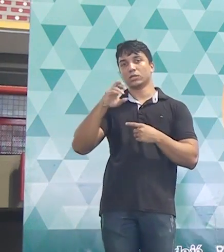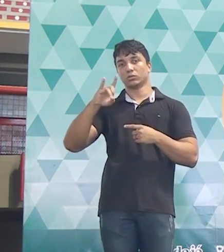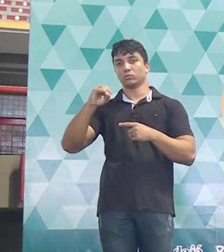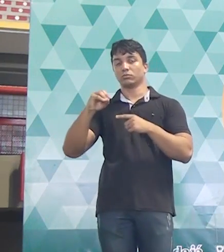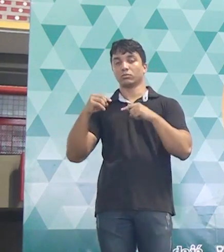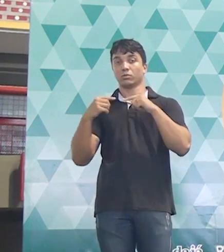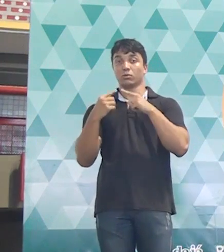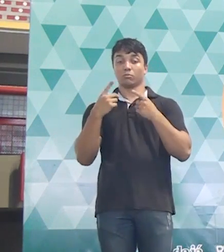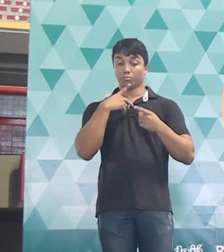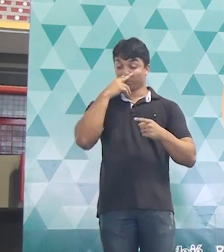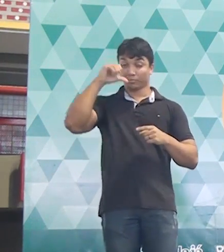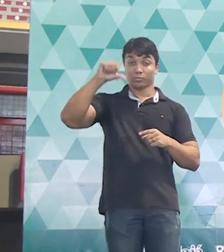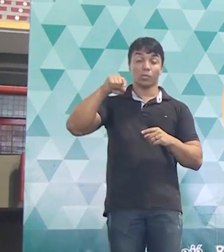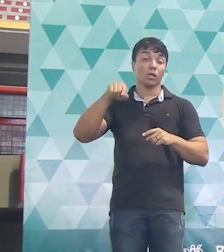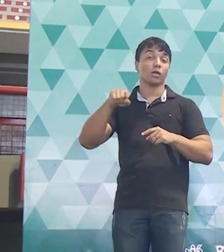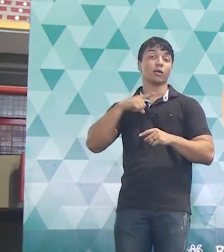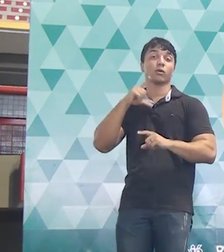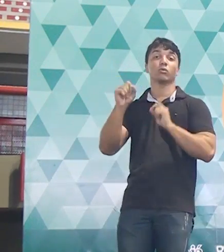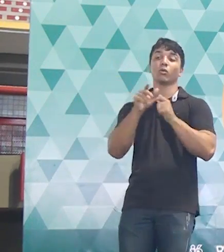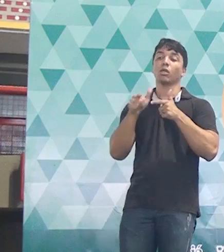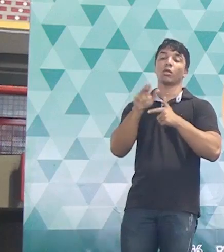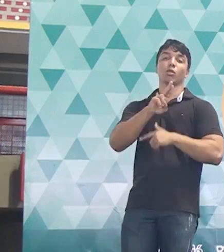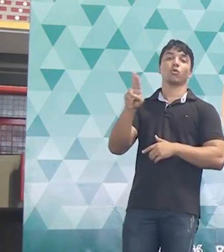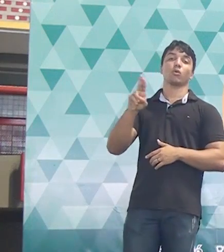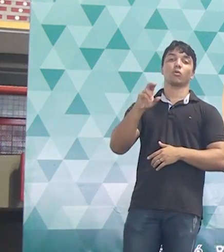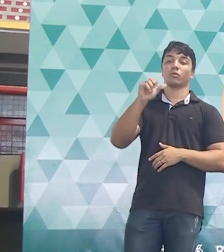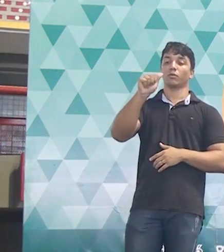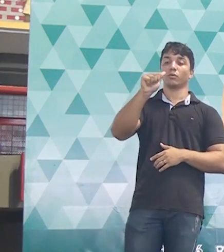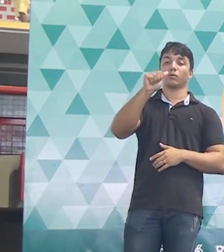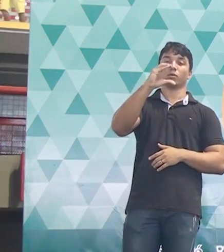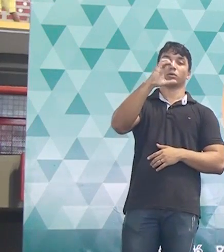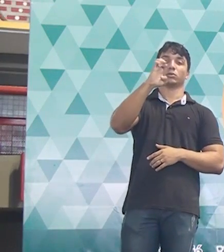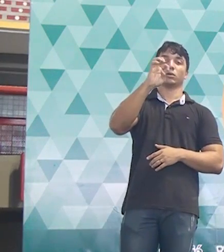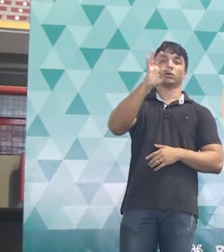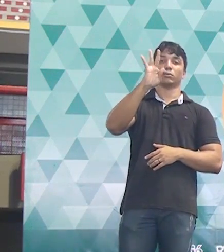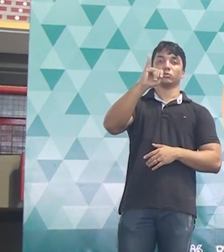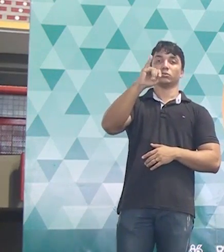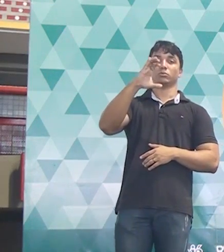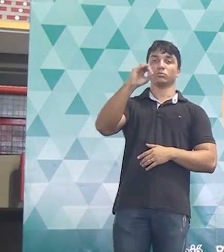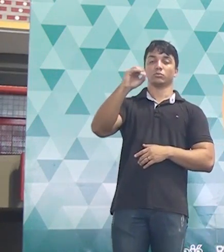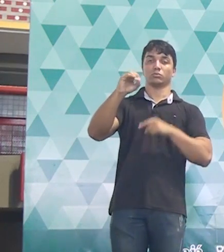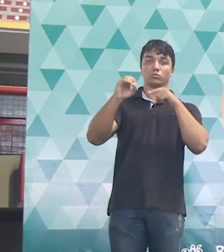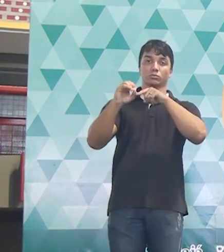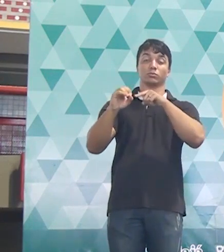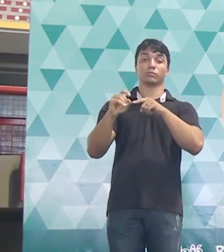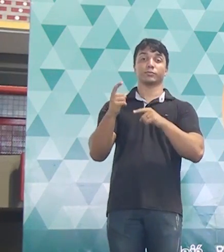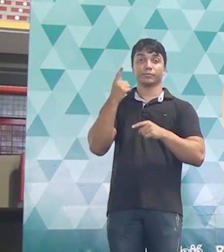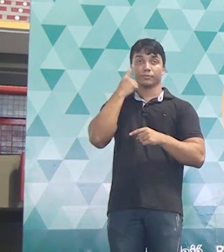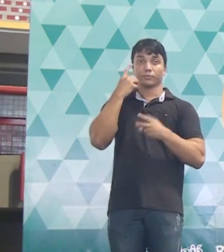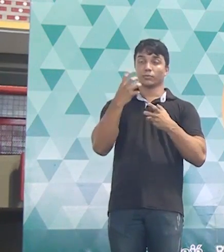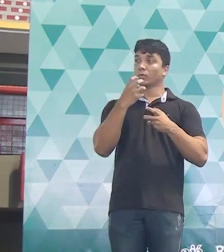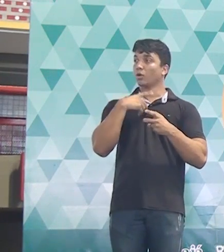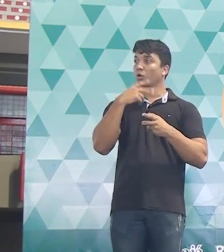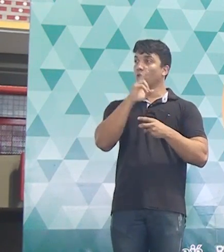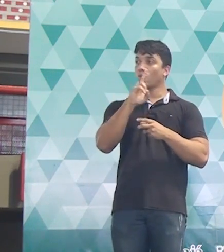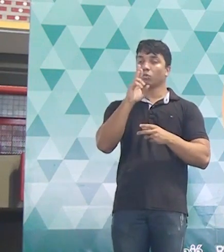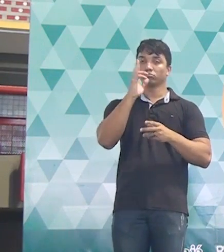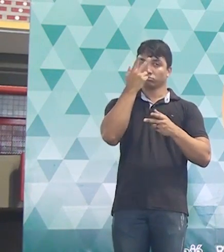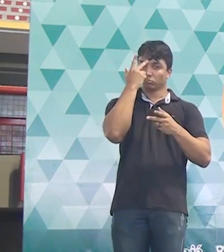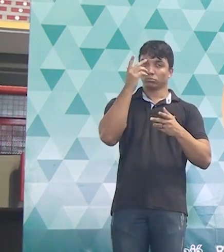ácido componente do vinagre é chamado ácido acético. Eu queria que vocês fossem gravando esses